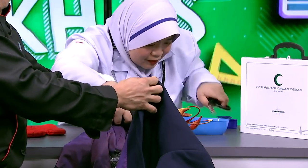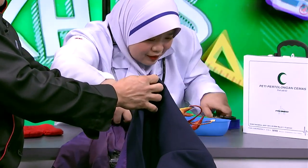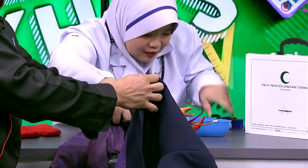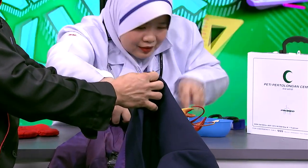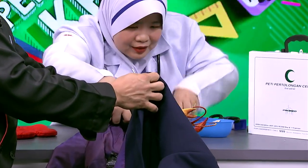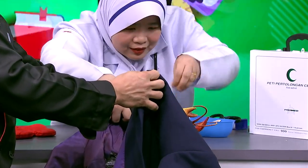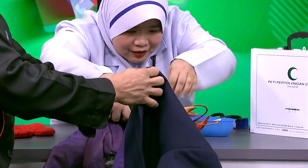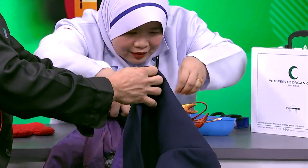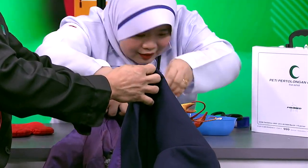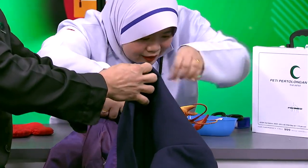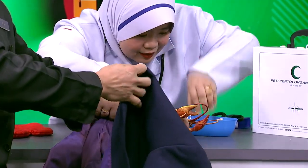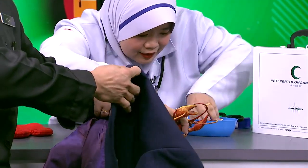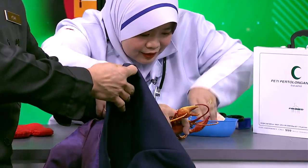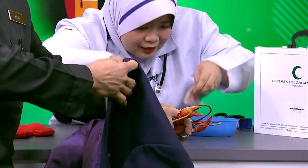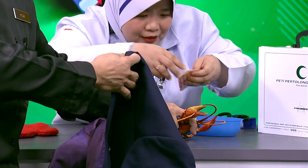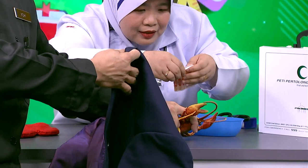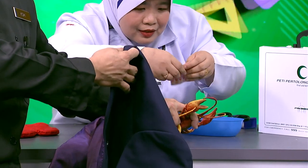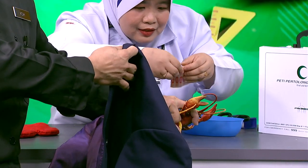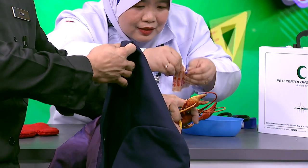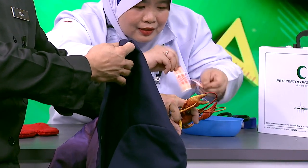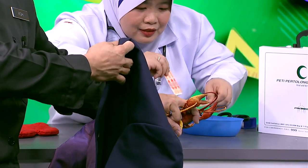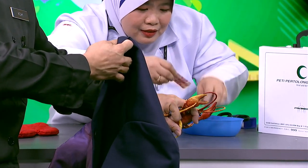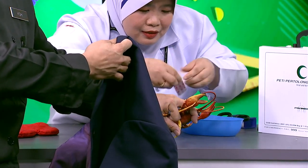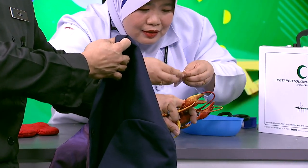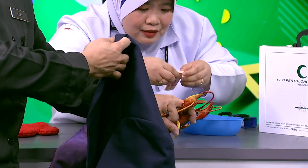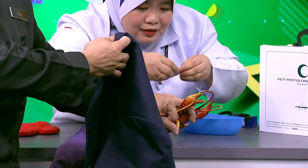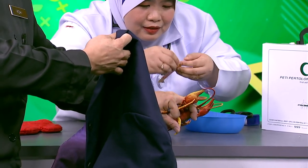Very good. Okay. Siapa setuju?